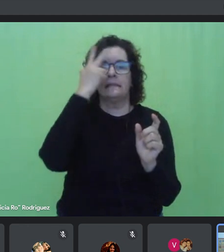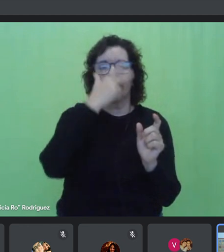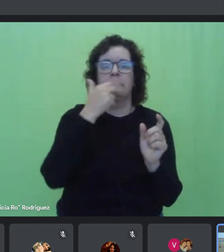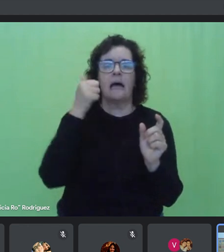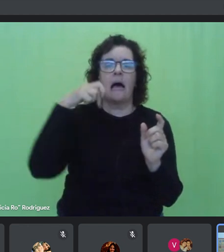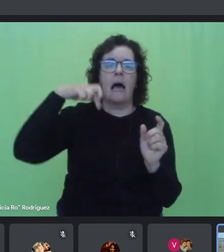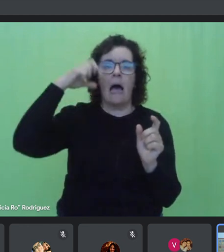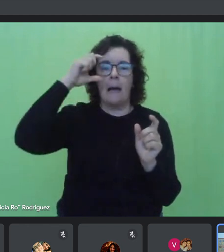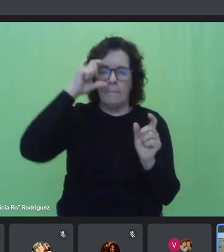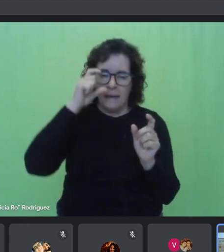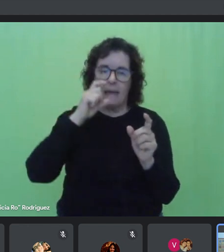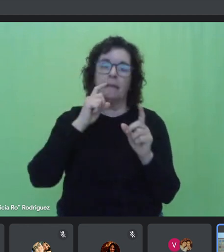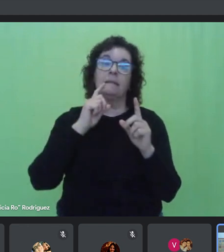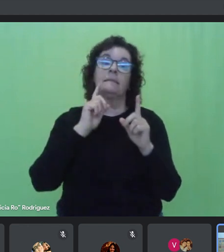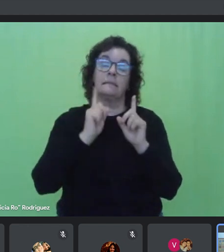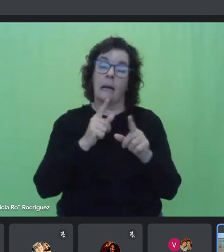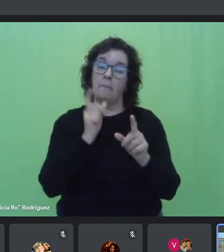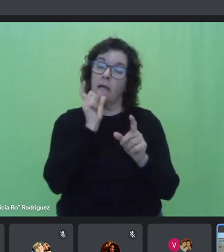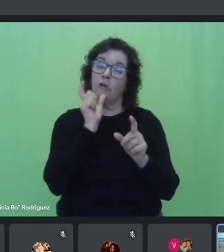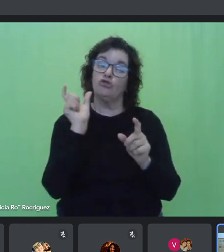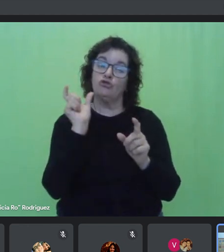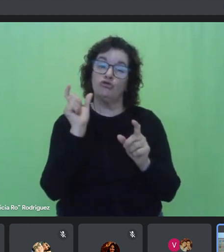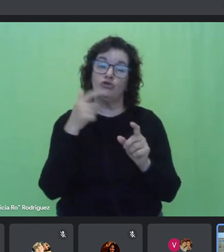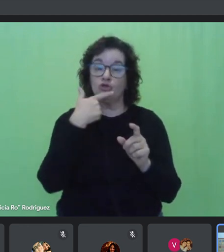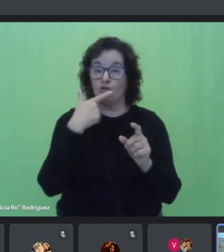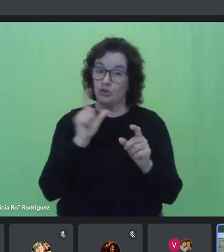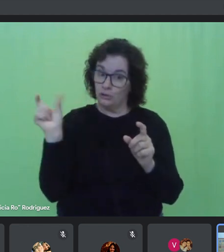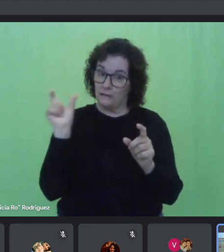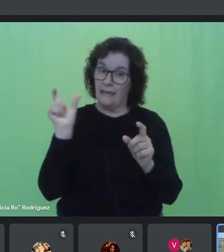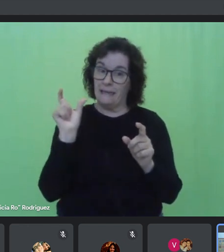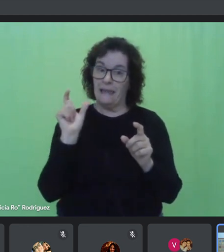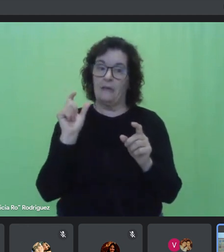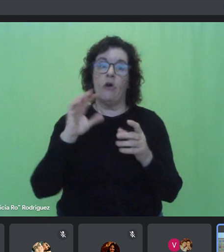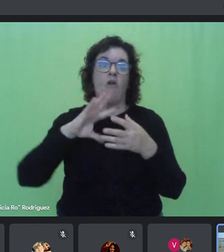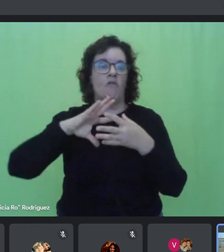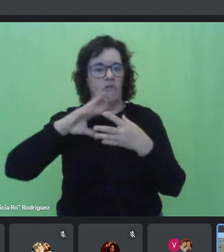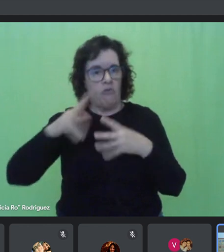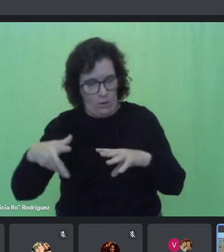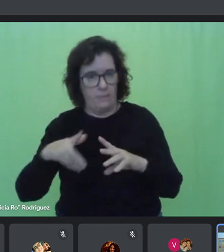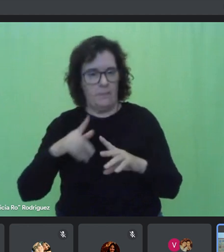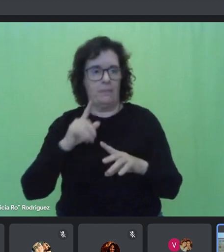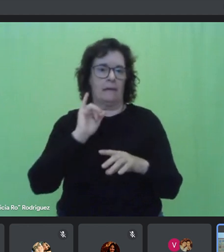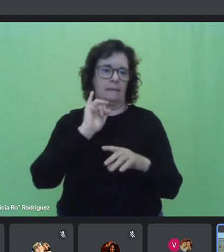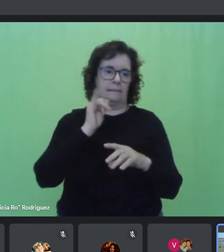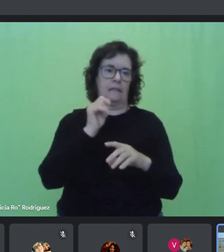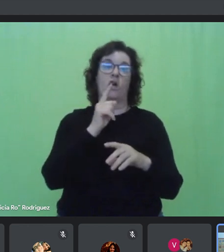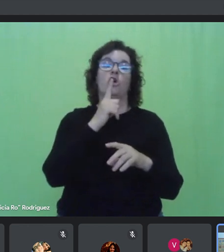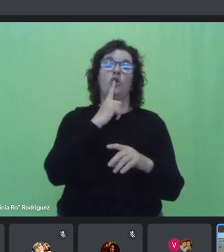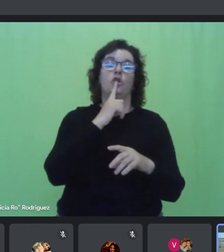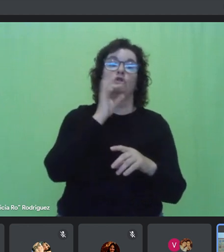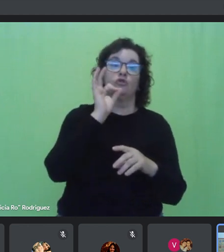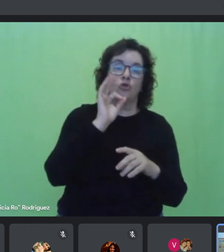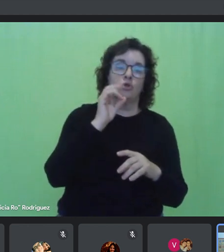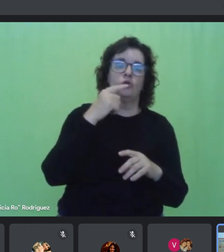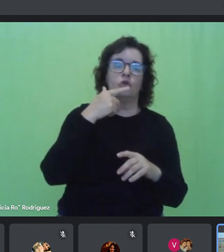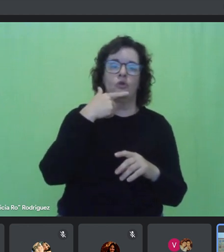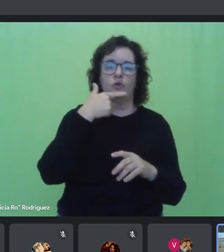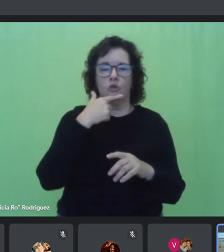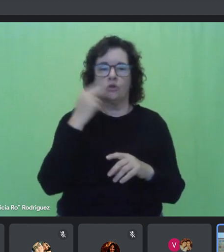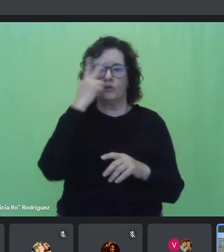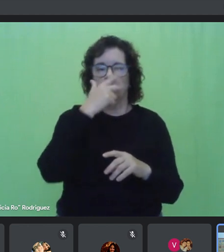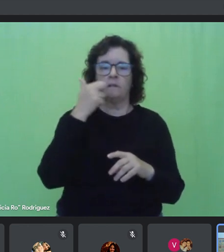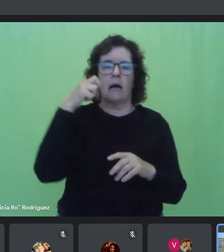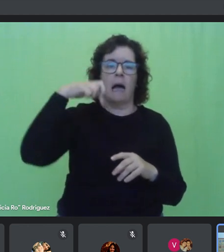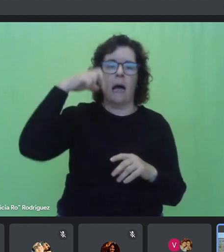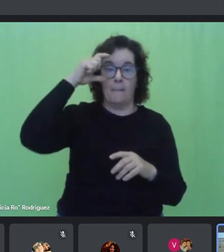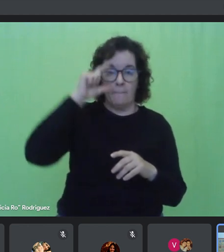Y to shape es darle forma. ¿Sí? Entonces, hay muchos casos de palabras que son